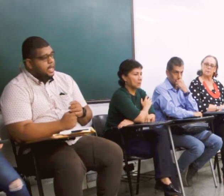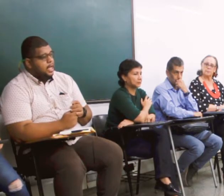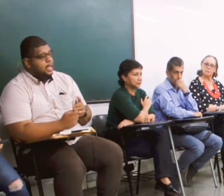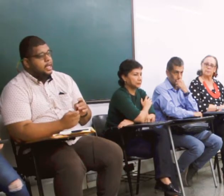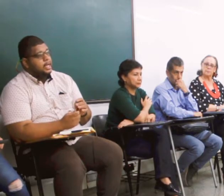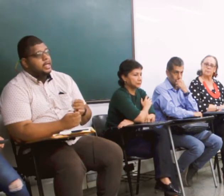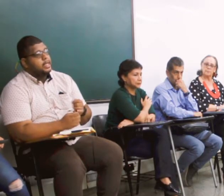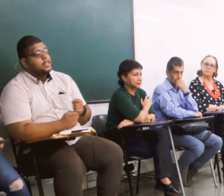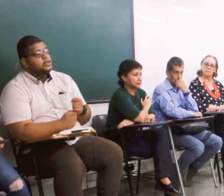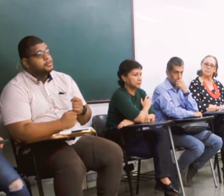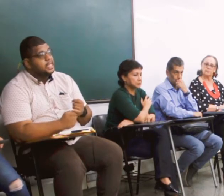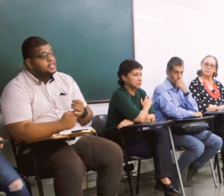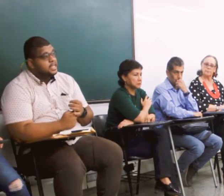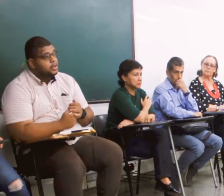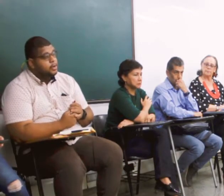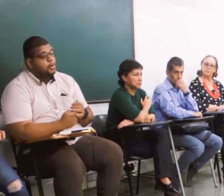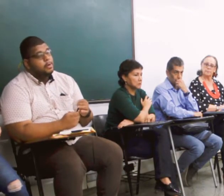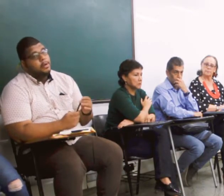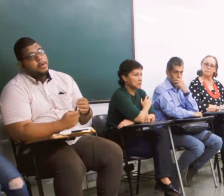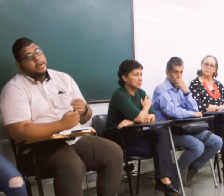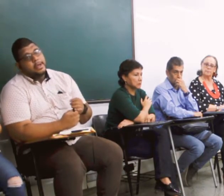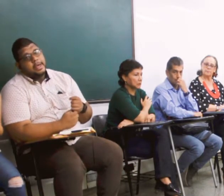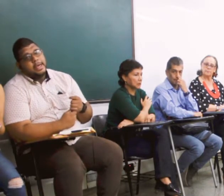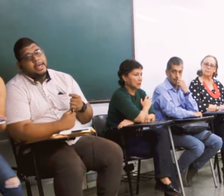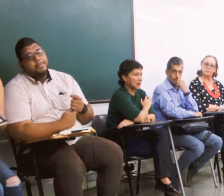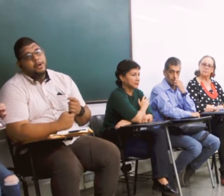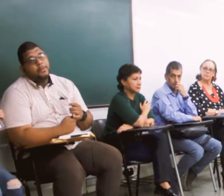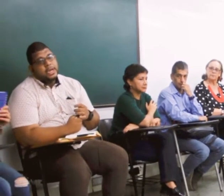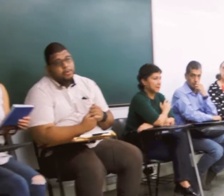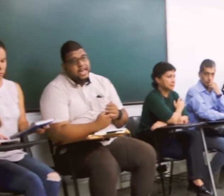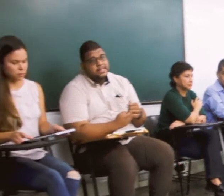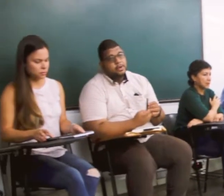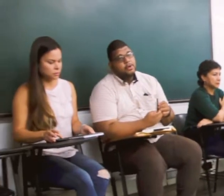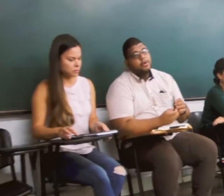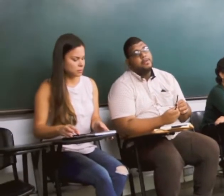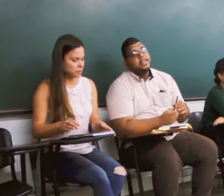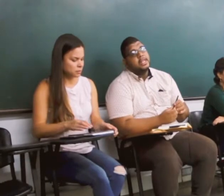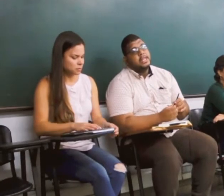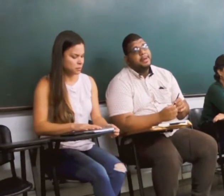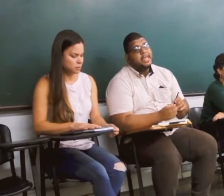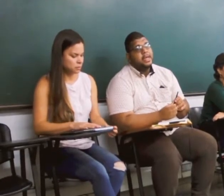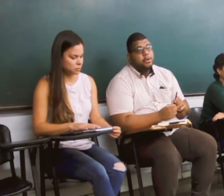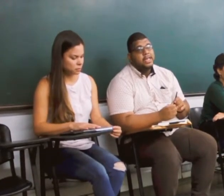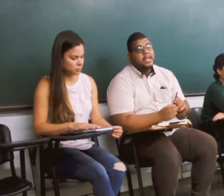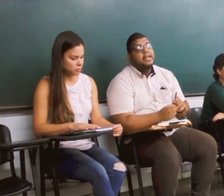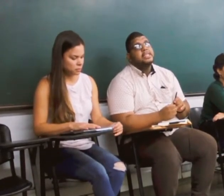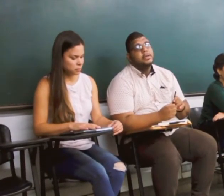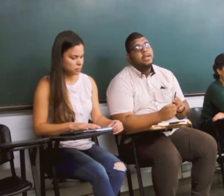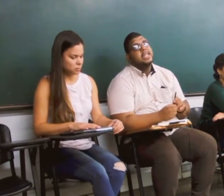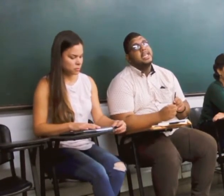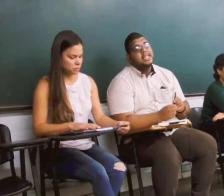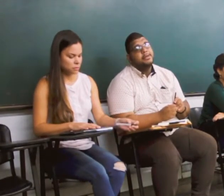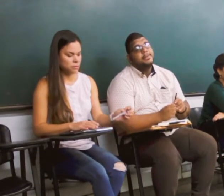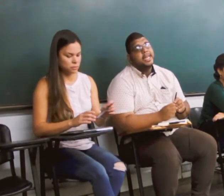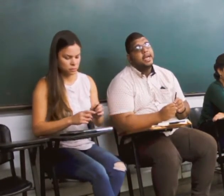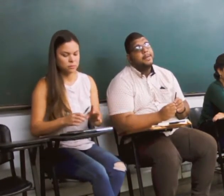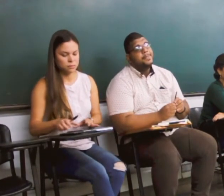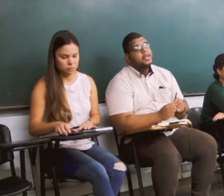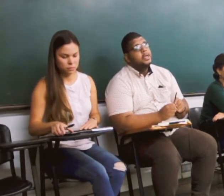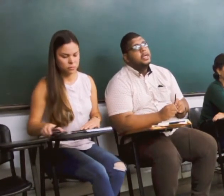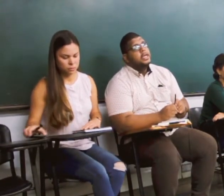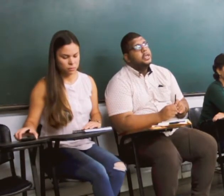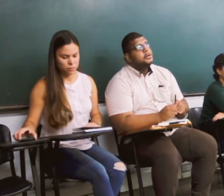referencia de 2005 que propone la UNESCO frente al tema de equidad educativa y desigualdad en